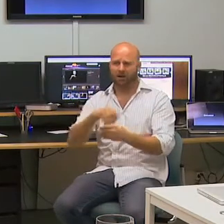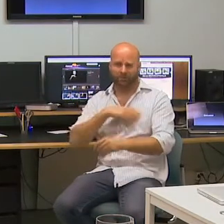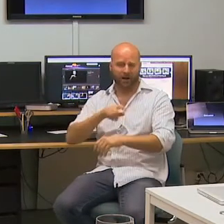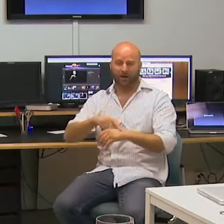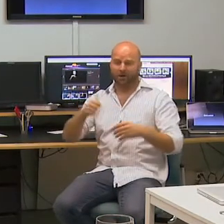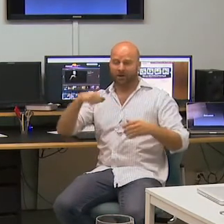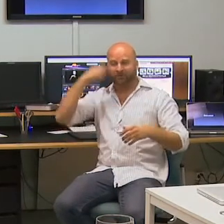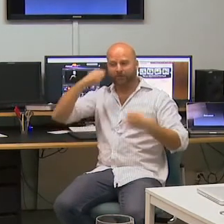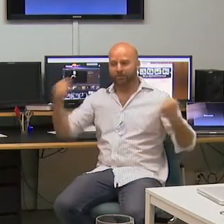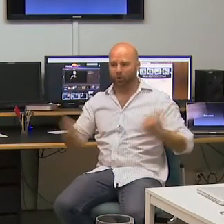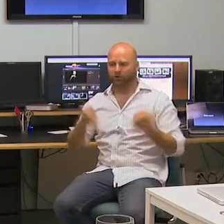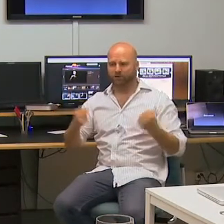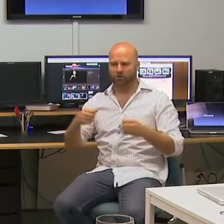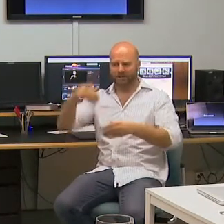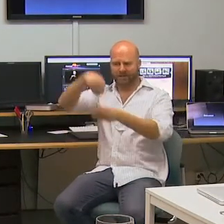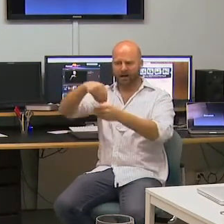größere Produktionen annehmen.